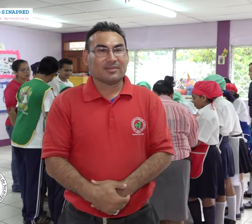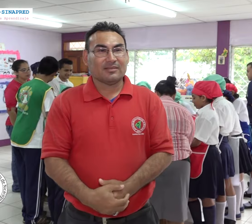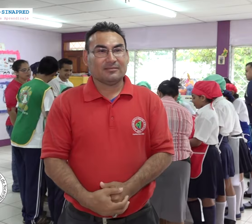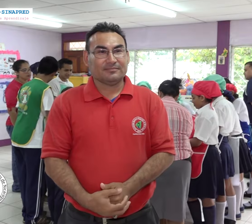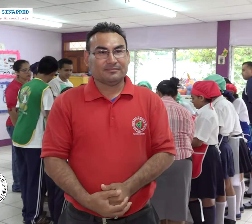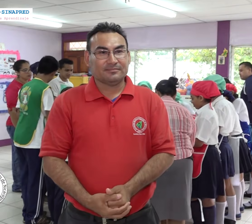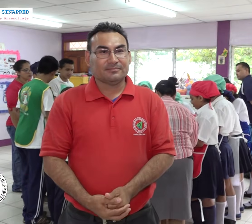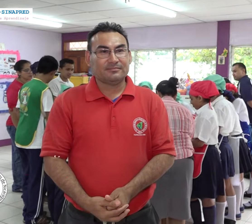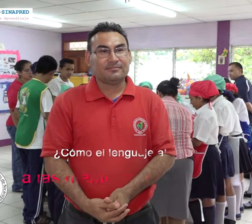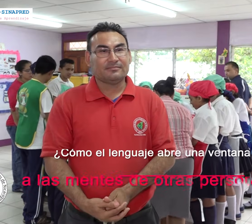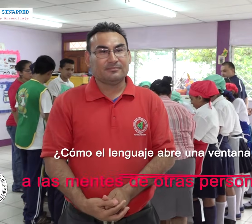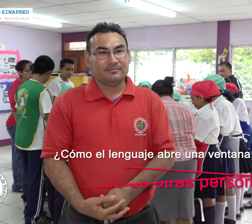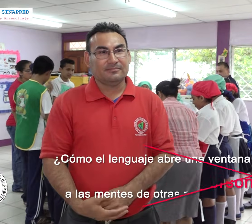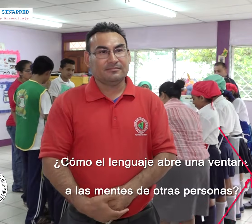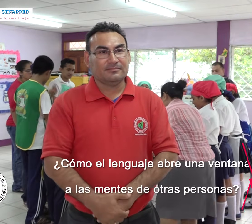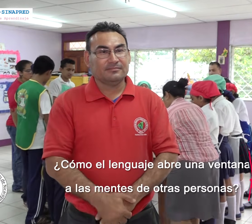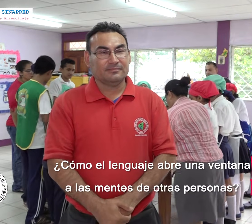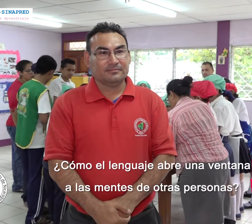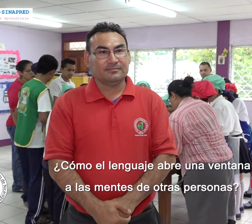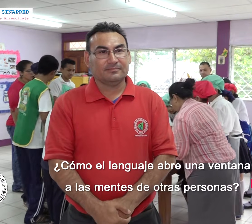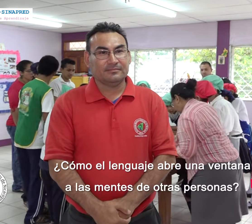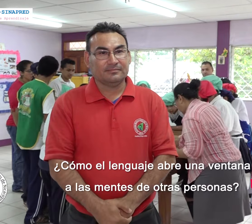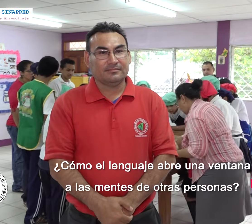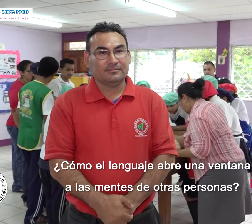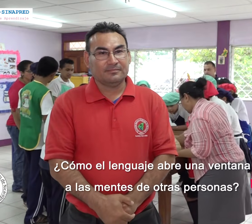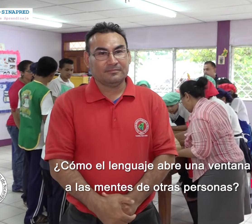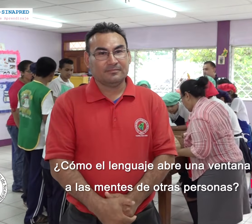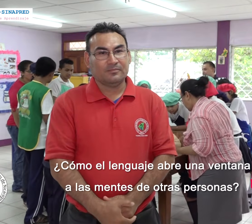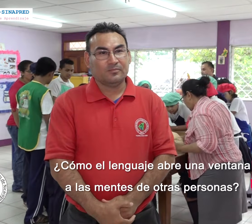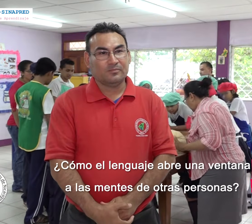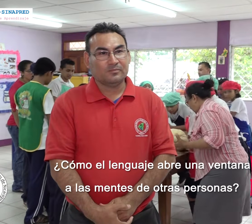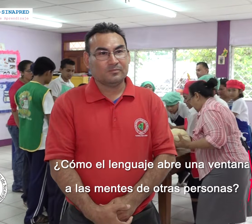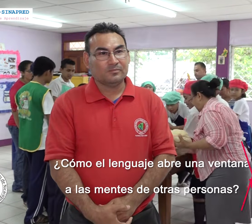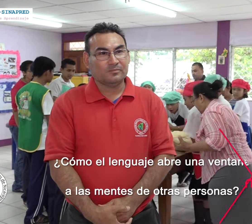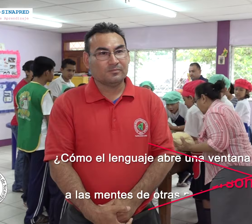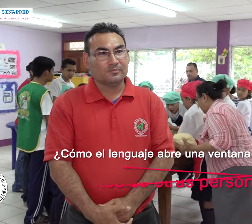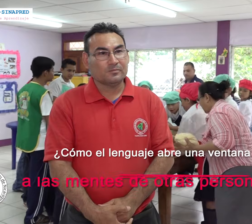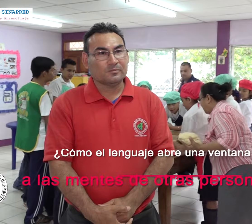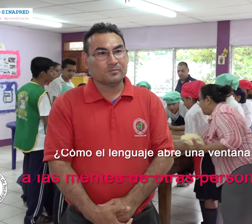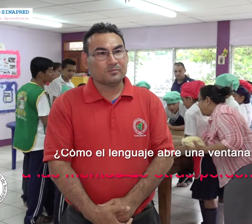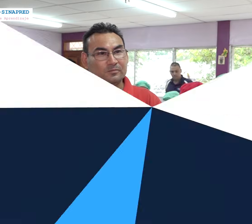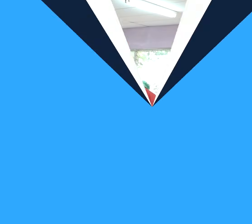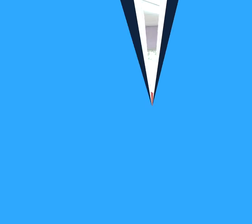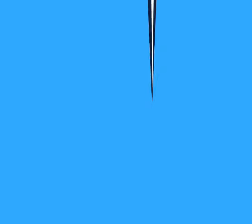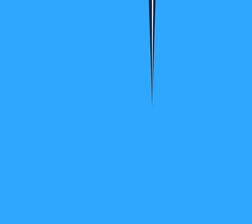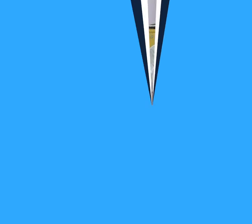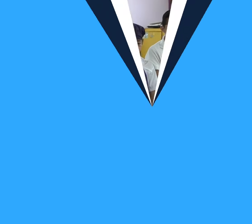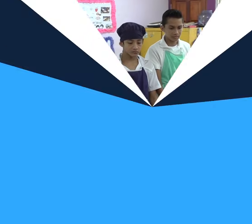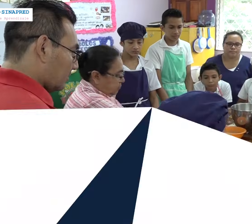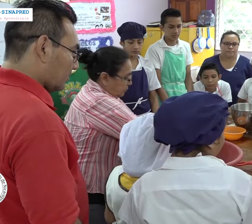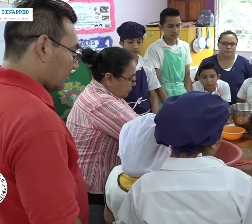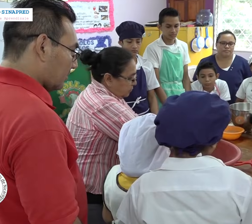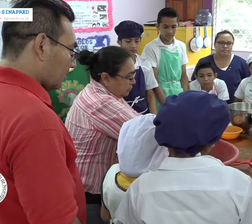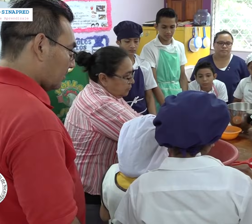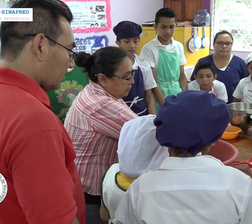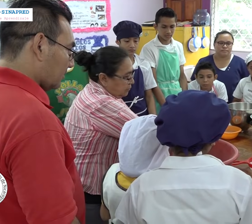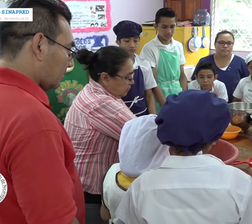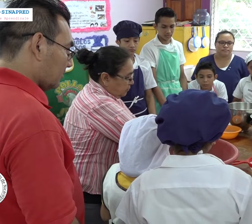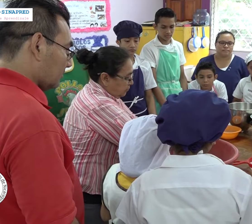escuela. ¿Cómo el lenguaje abre una ventana a las mentes de otras personas? Particularmente interesante